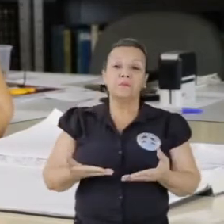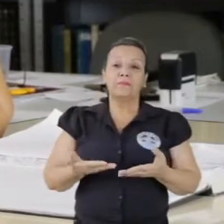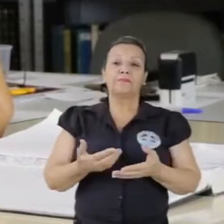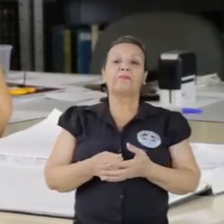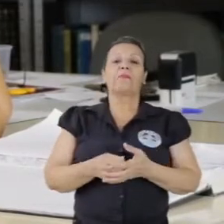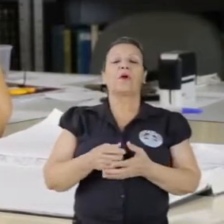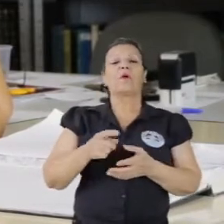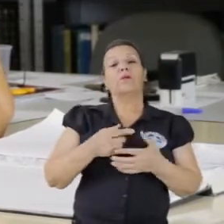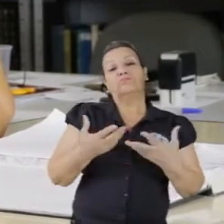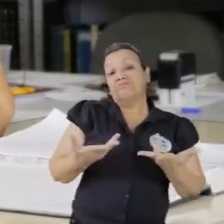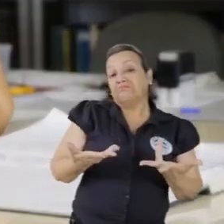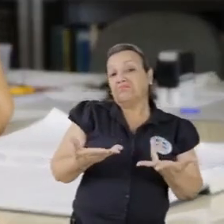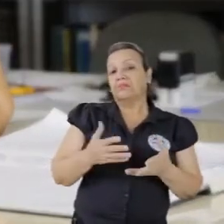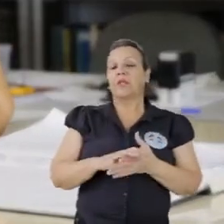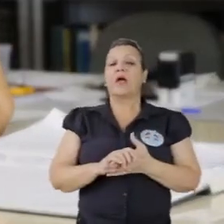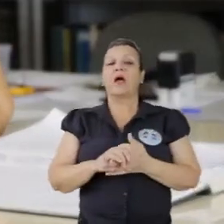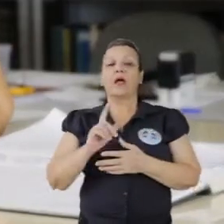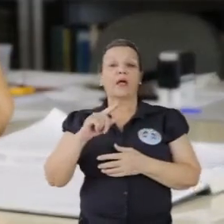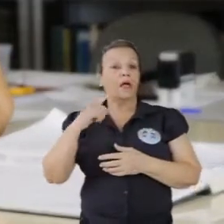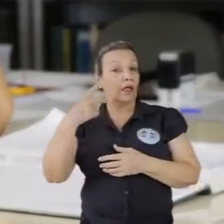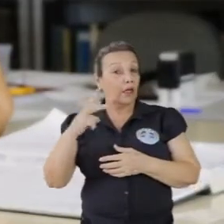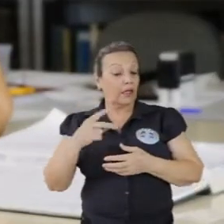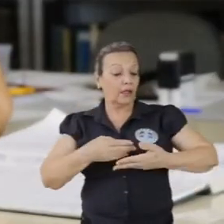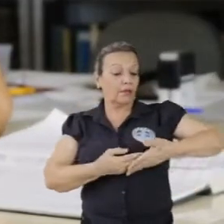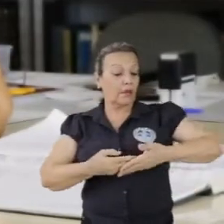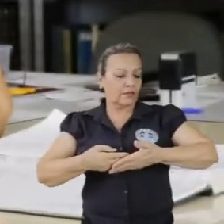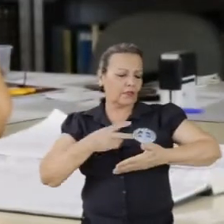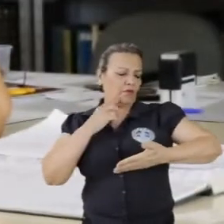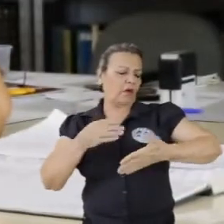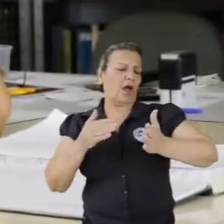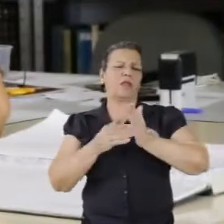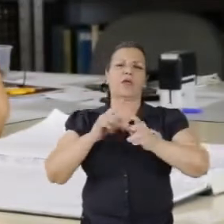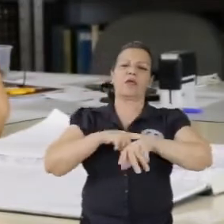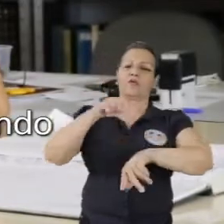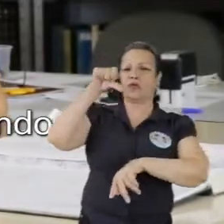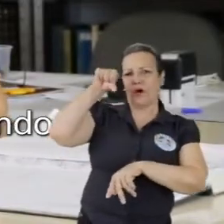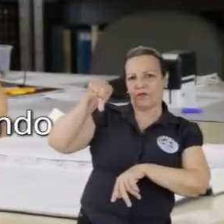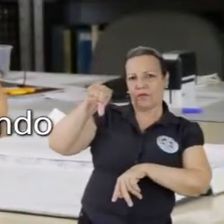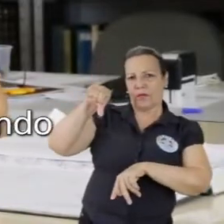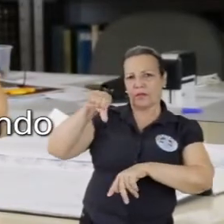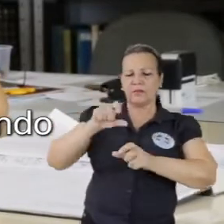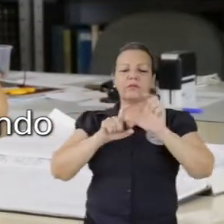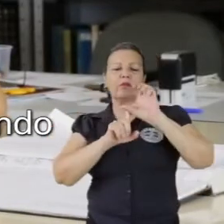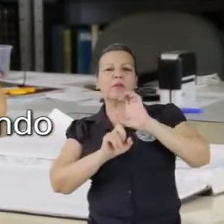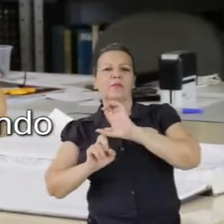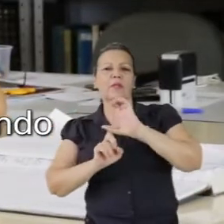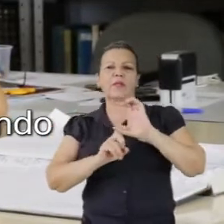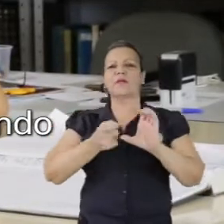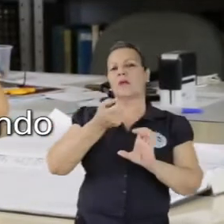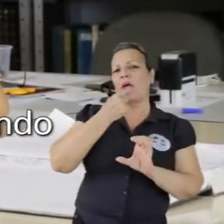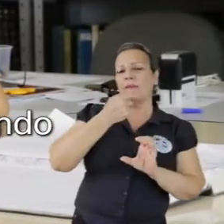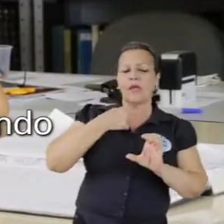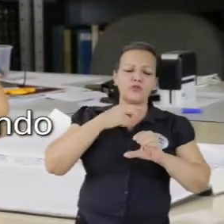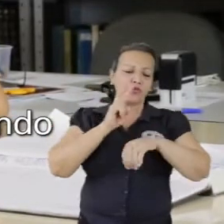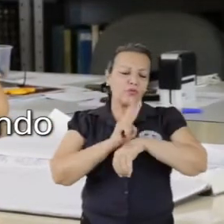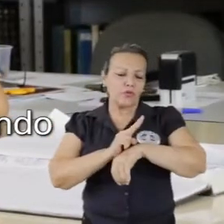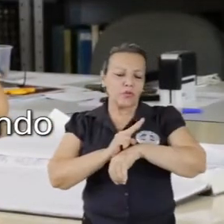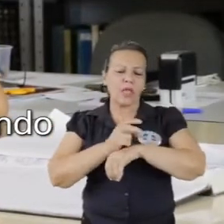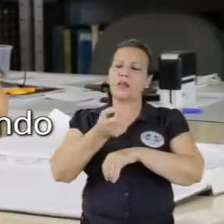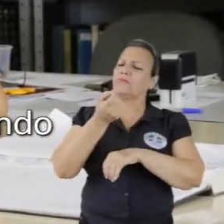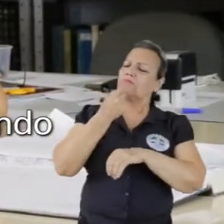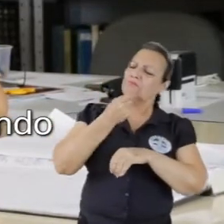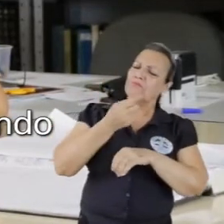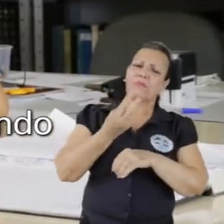com 7 meses, que não estaria completa, né, os órgãos, alguma coisa. E ele ficou até os 9